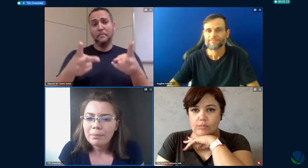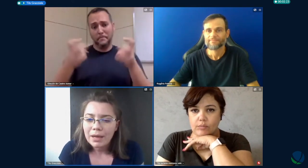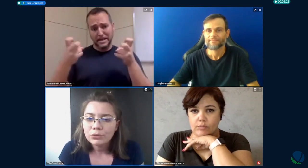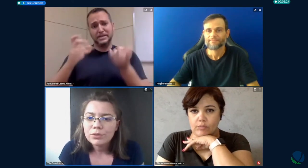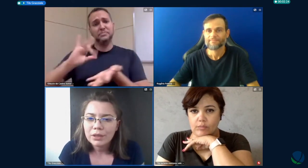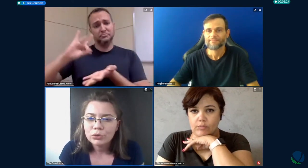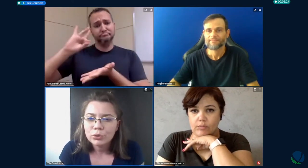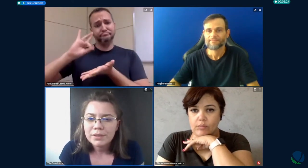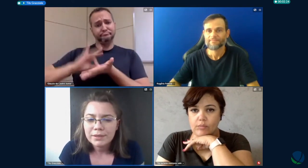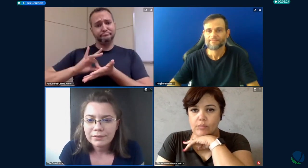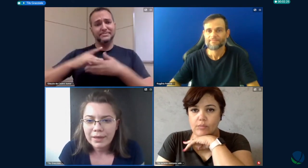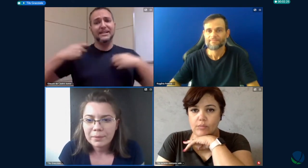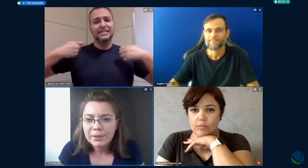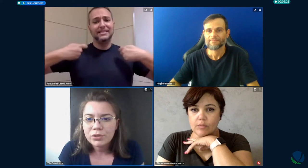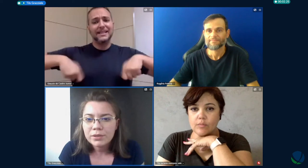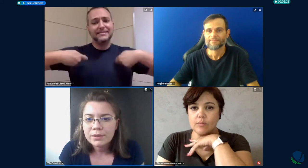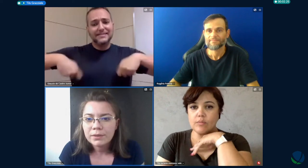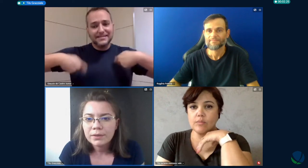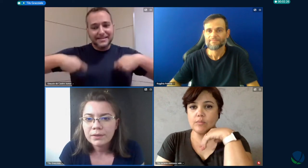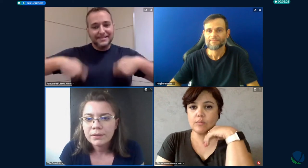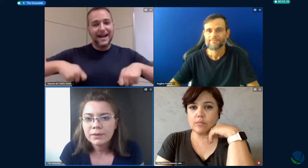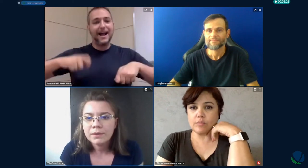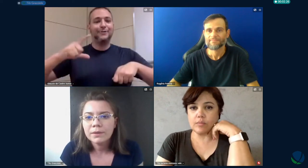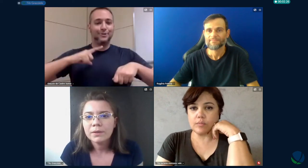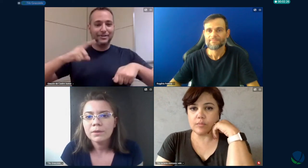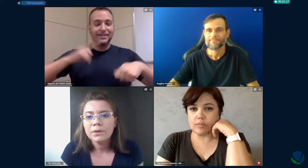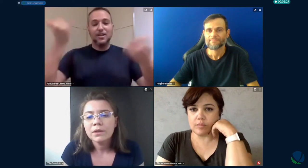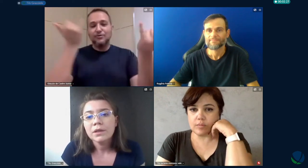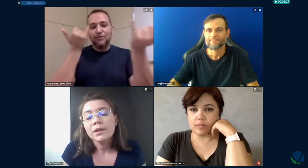facilita o trabalho dos tradutores e intérpretes